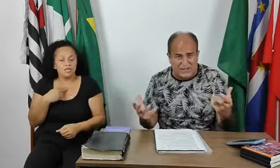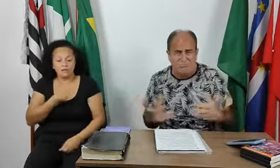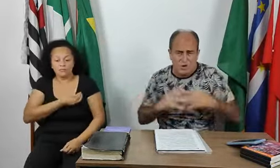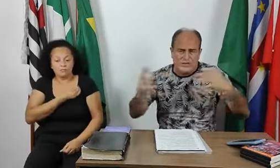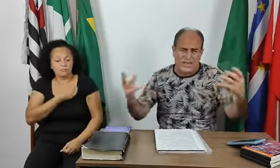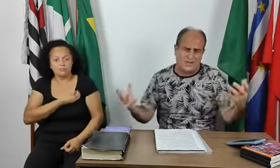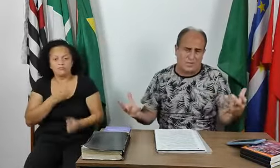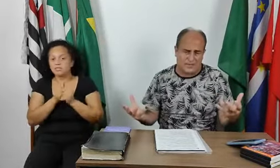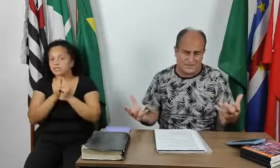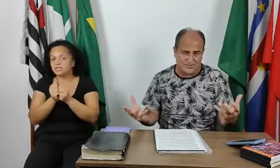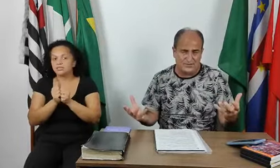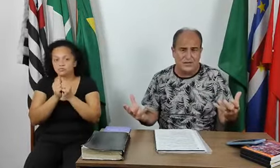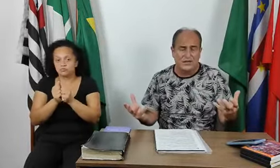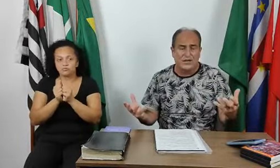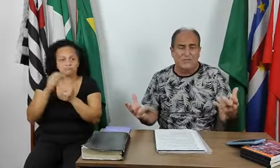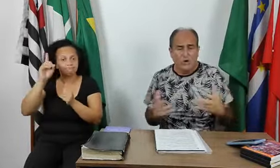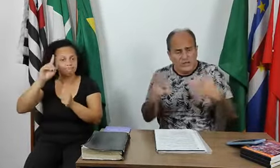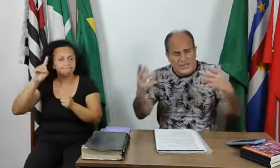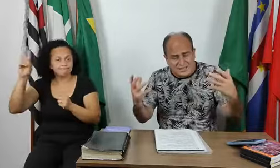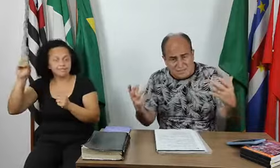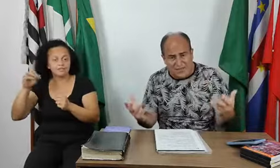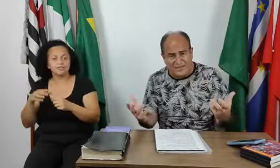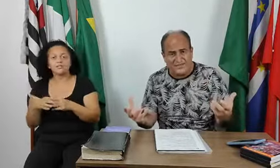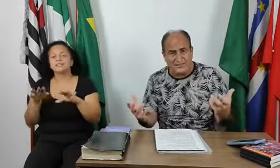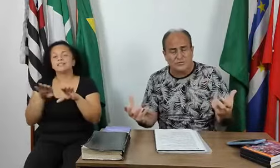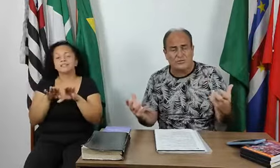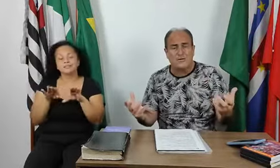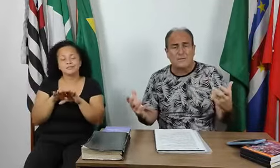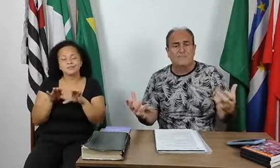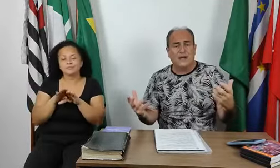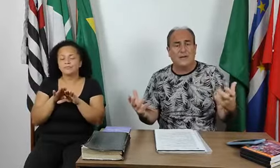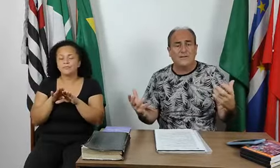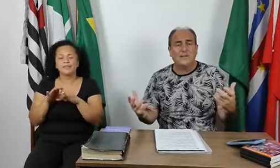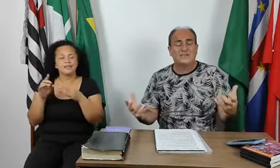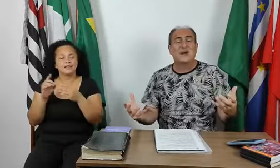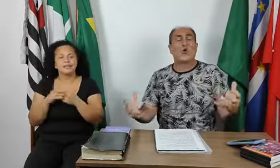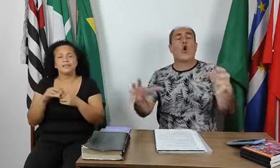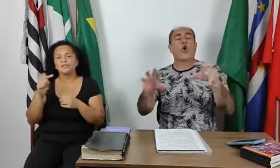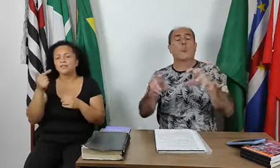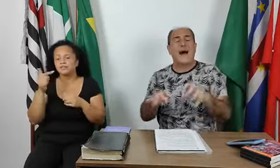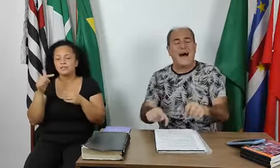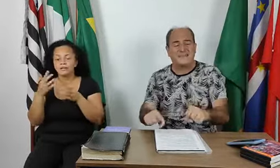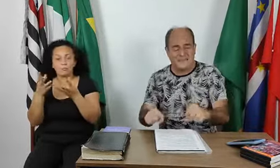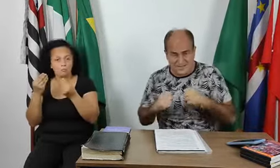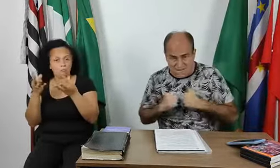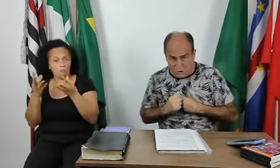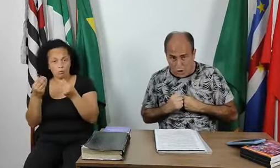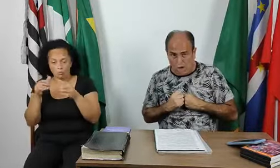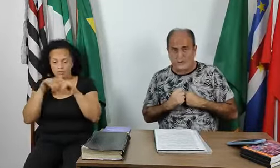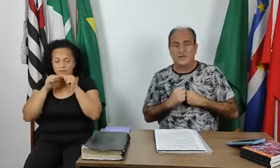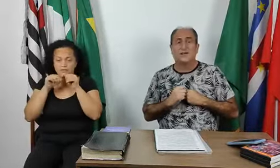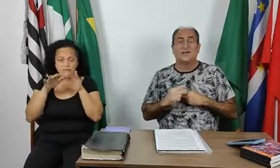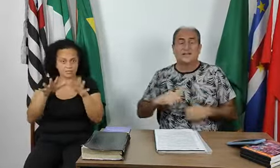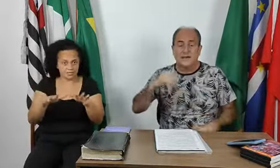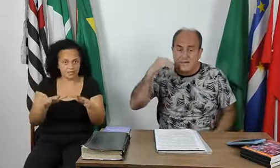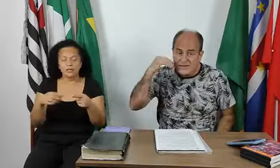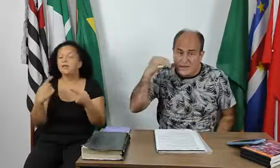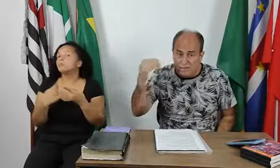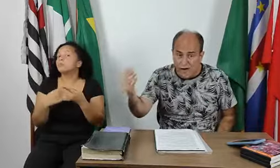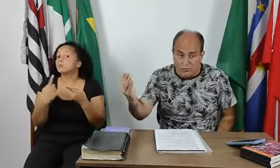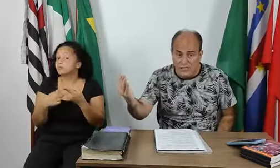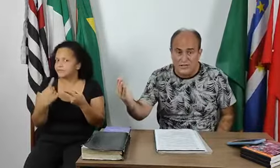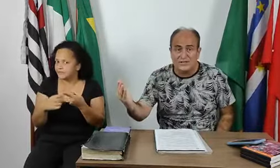priva de muitas bênçãos. Muitas bênçãos, né, são roubadas de nós